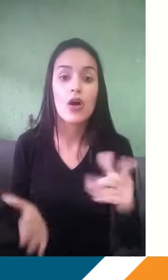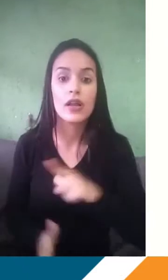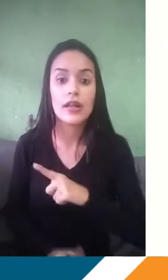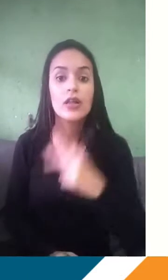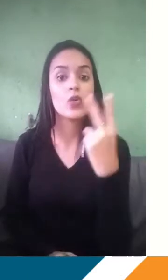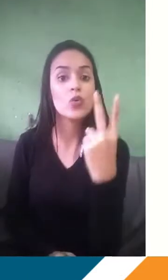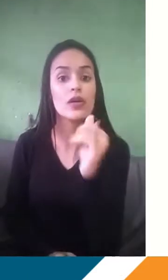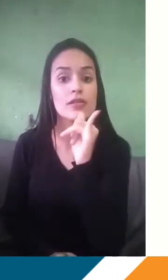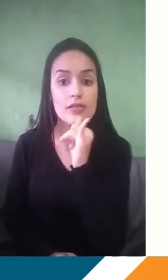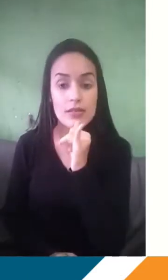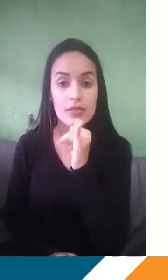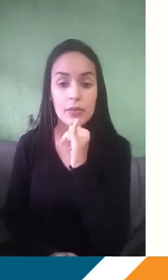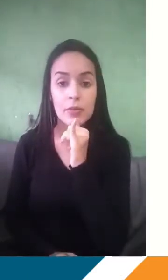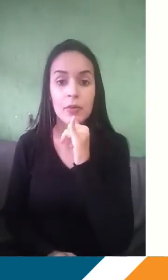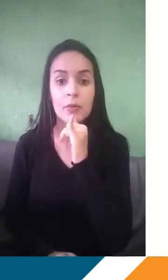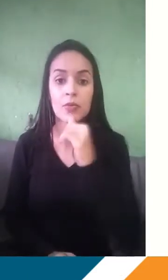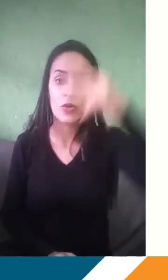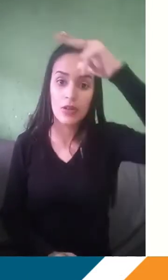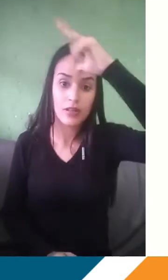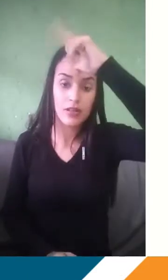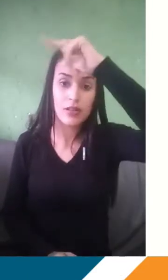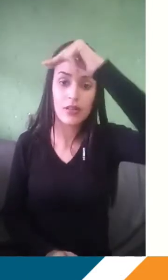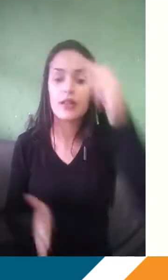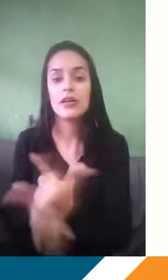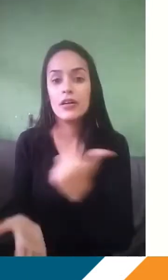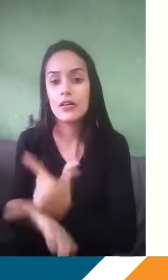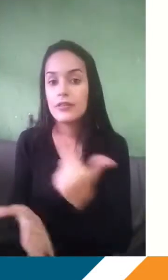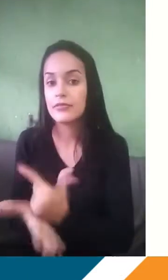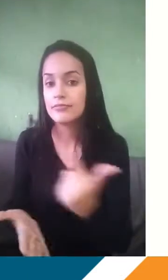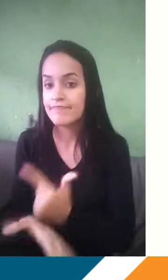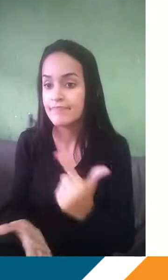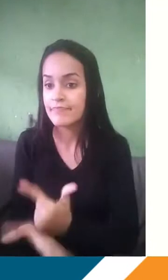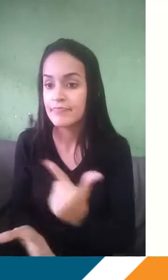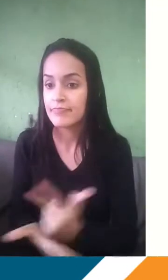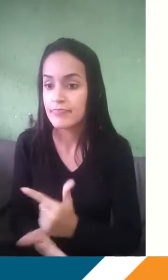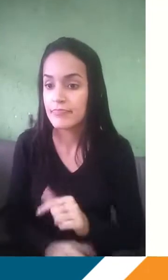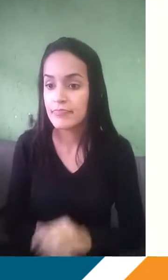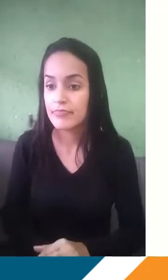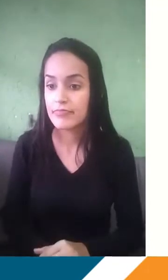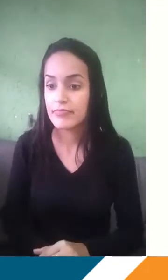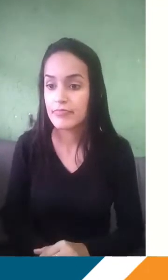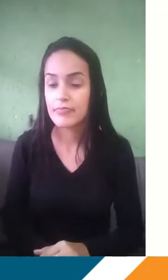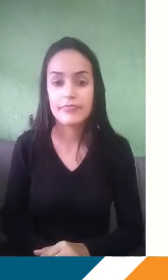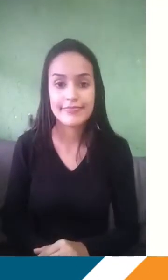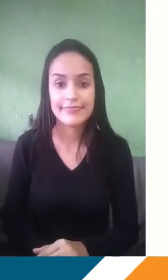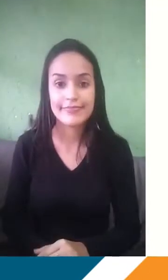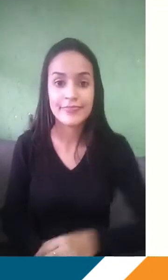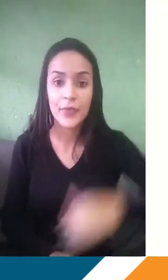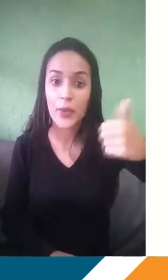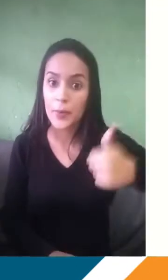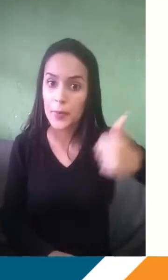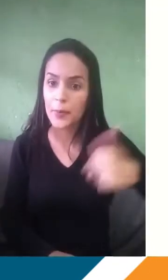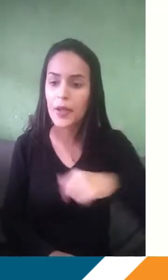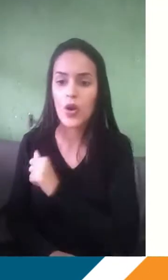dadaísmo na literatura. Dois trechos de dois poemas do escritor romeno Tristan Tzarra. No primeiro, ele